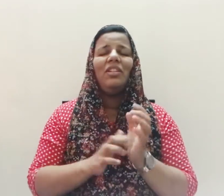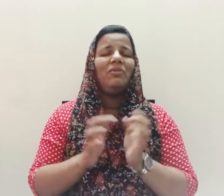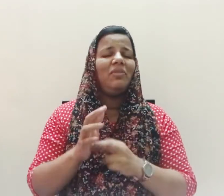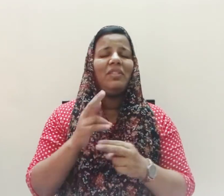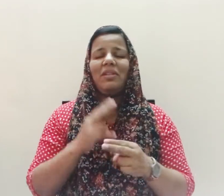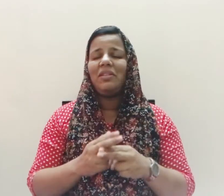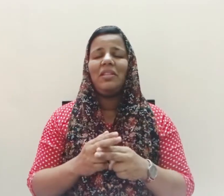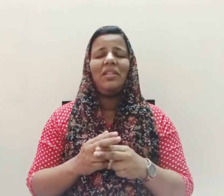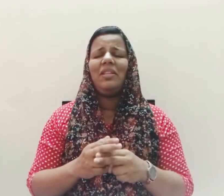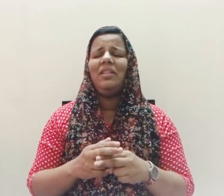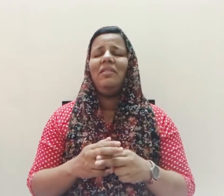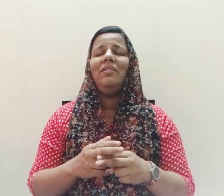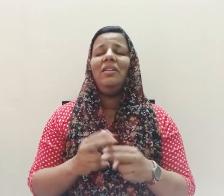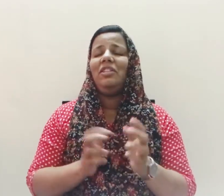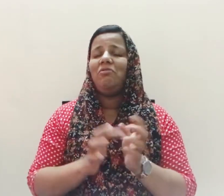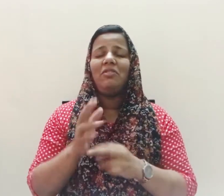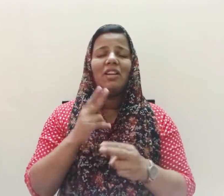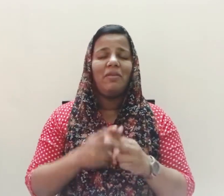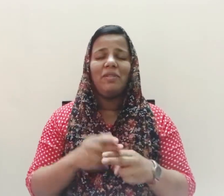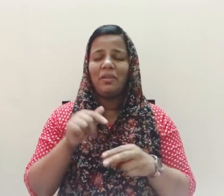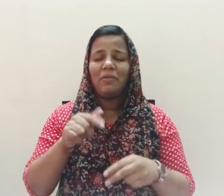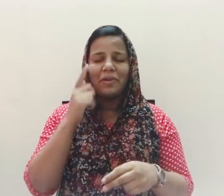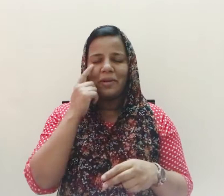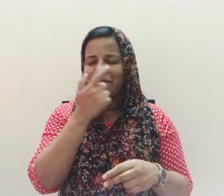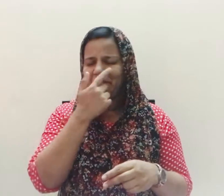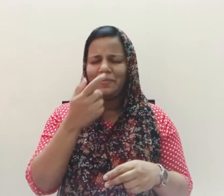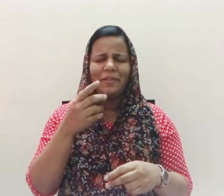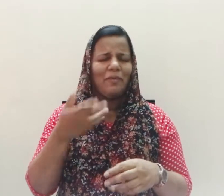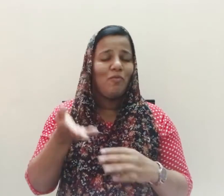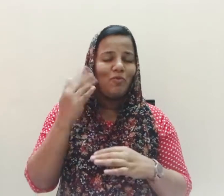നാഥനായ യേശുവിൻ്റെ നാമത്തിൽ കണ്ണിൻ്റെ കാഴ്ച മടങ്ങി വരട്ടെ,